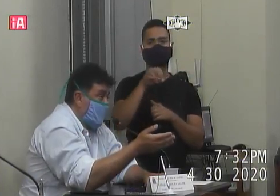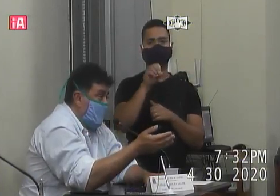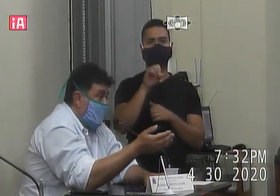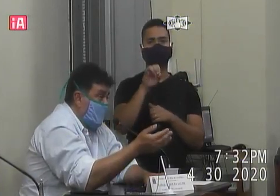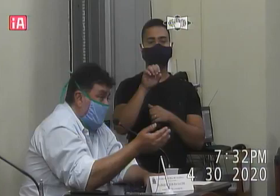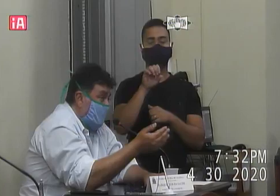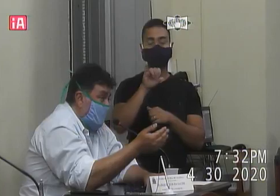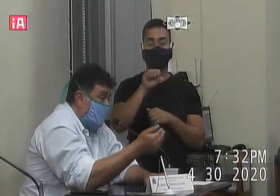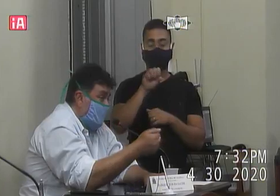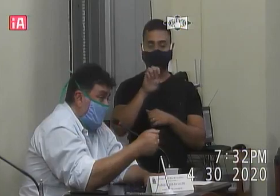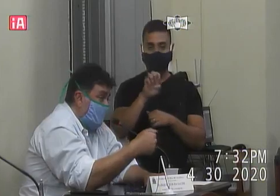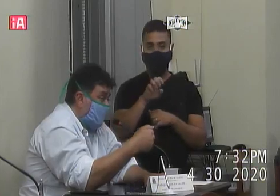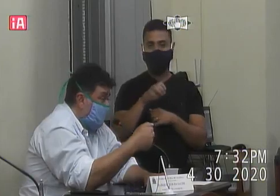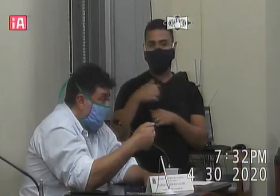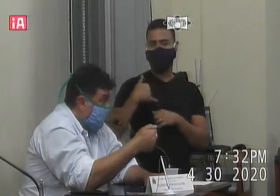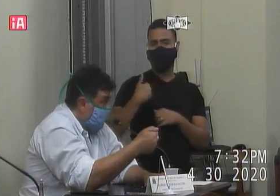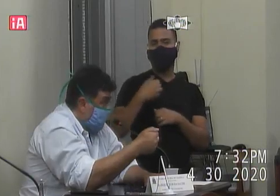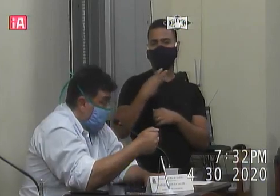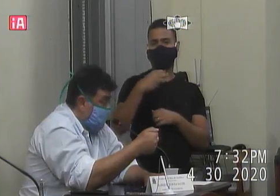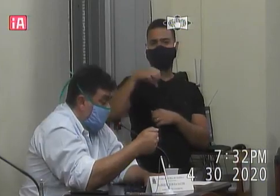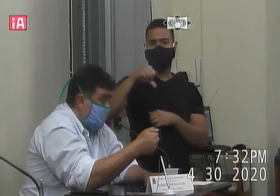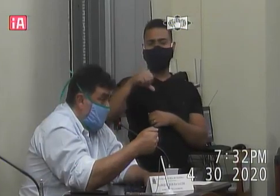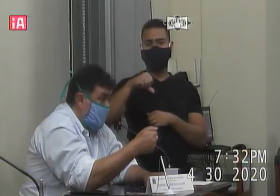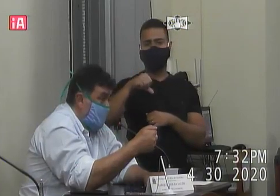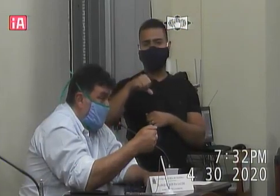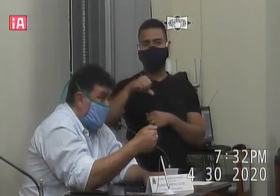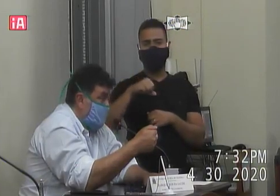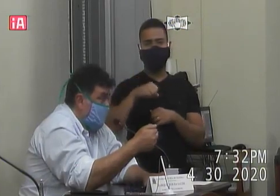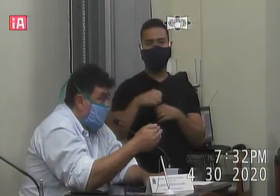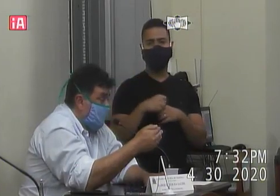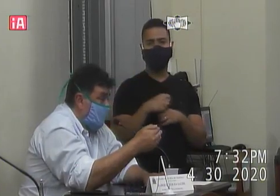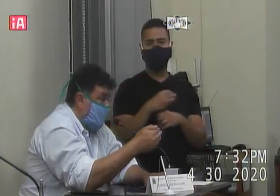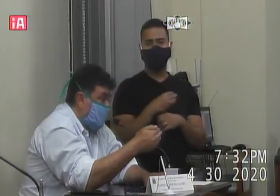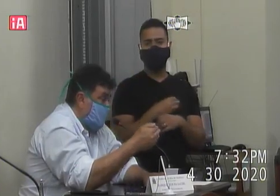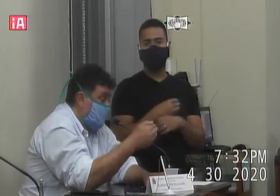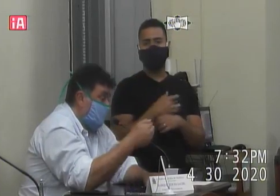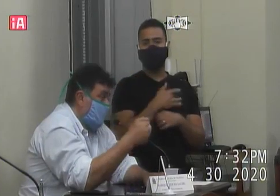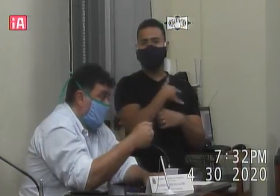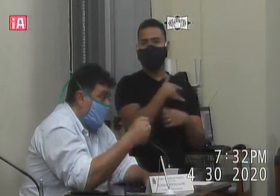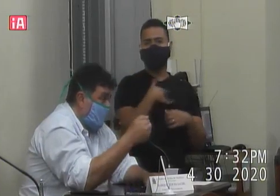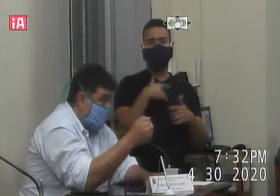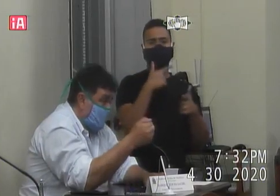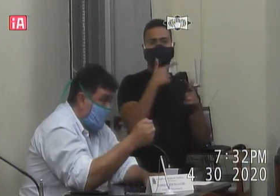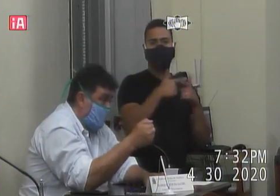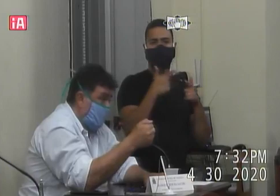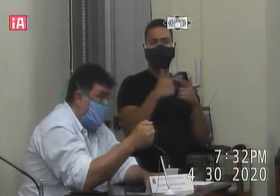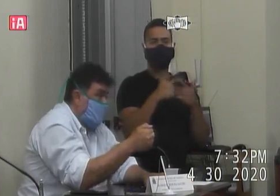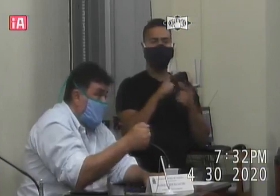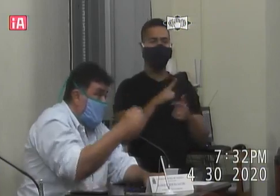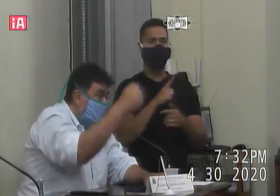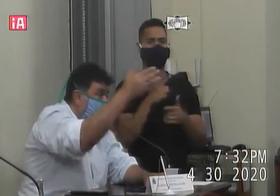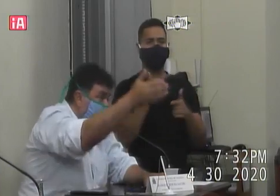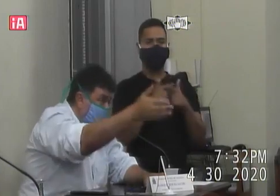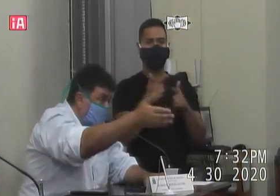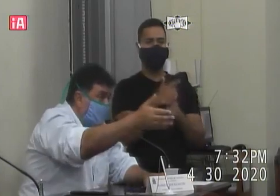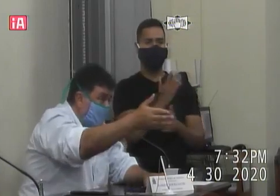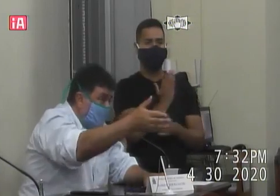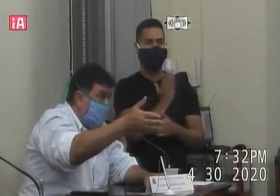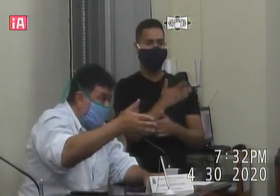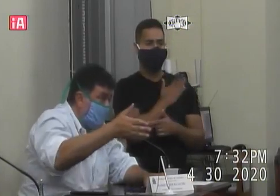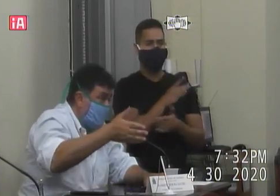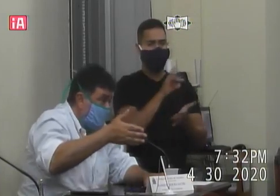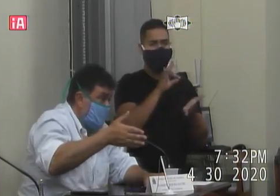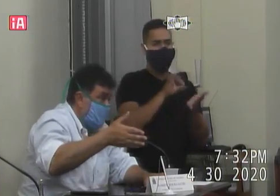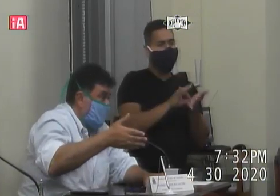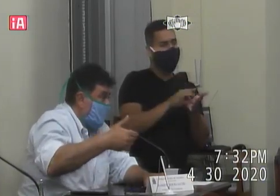anos, e o agravamento da situação de saúde dele parece que é por causa de um problema cardiorrespiratório, mas ele não foi